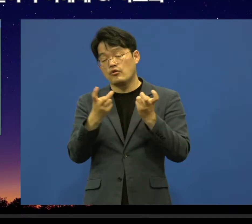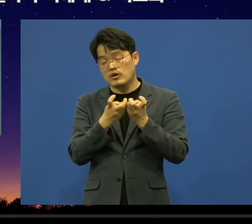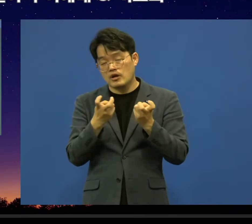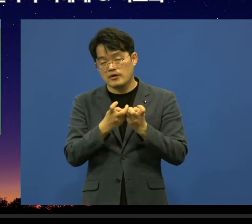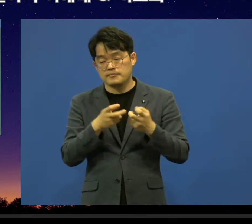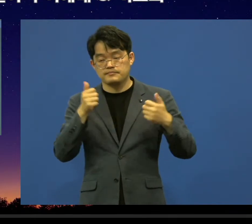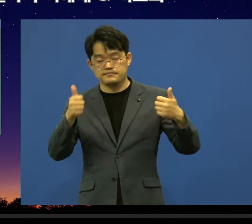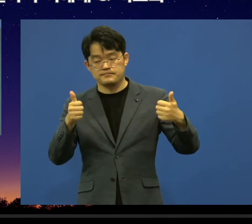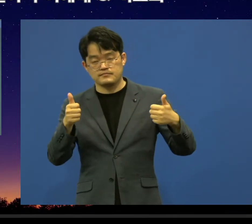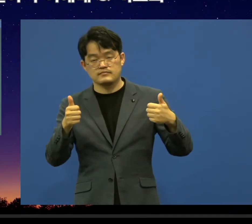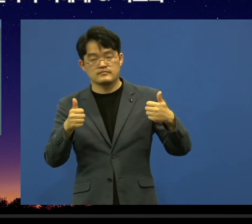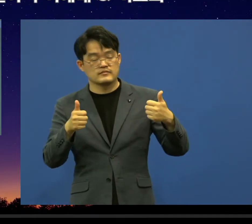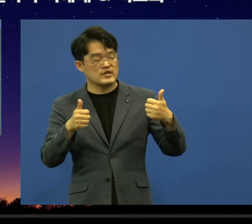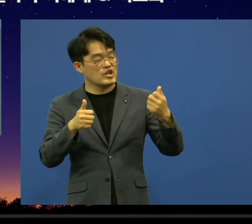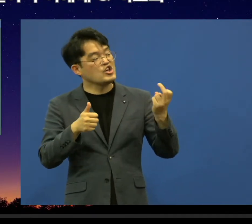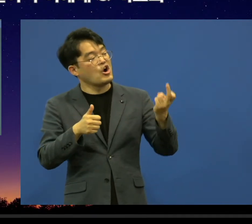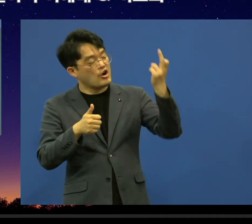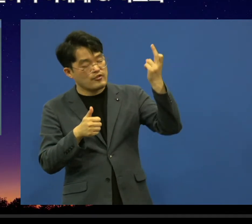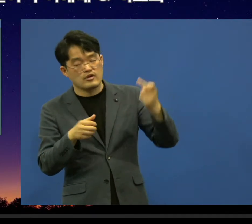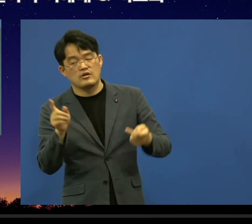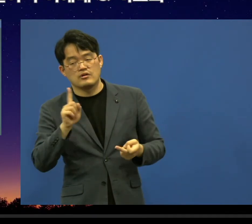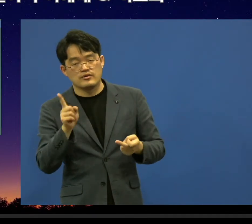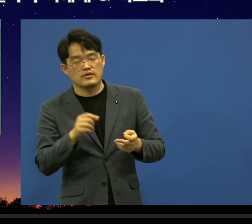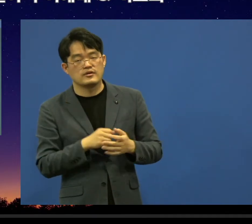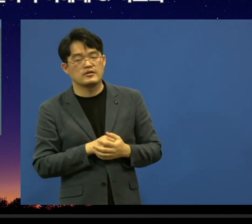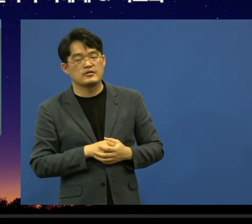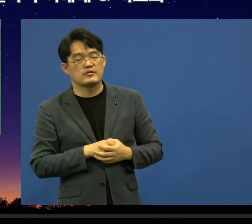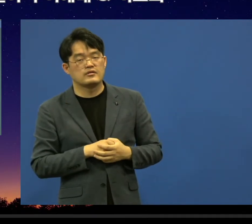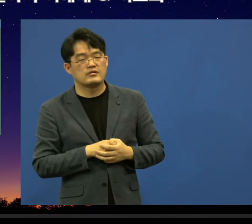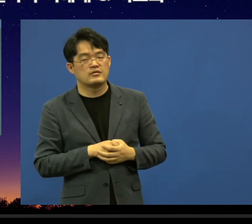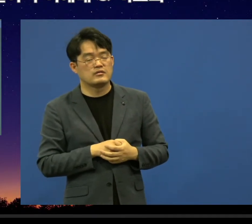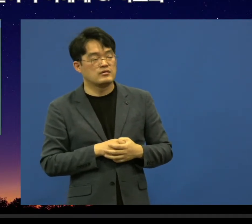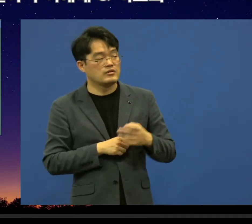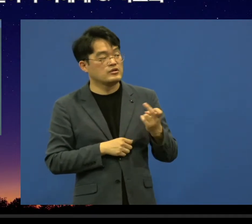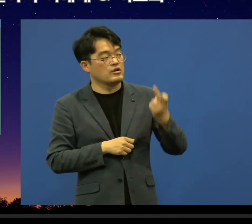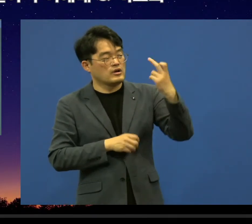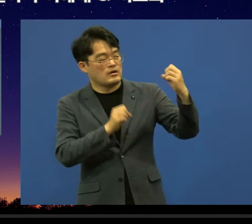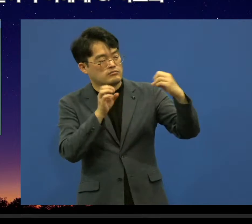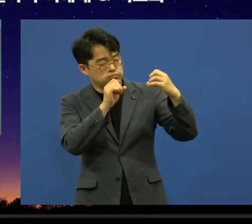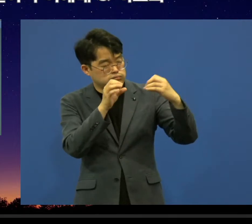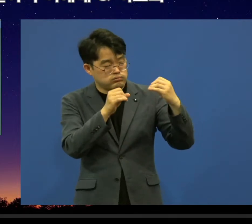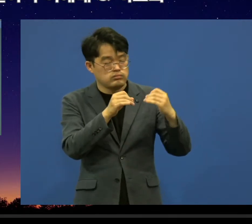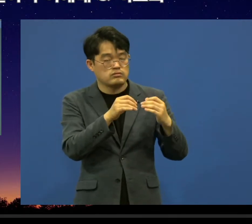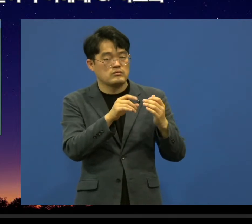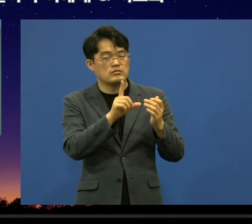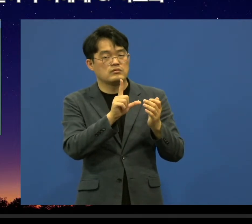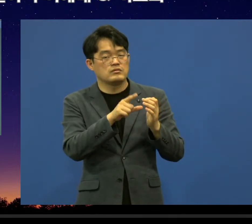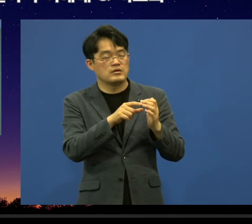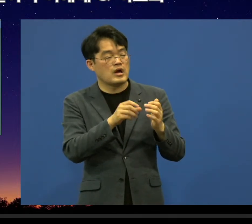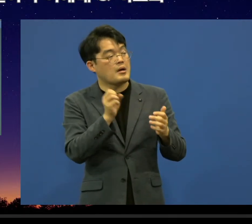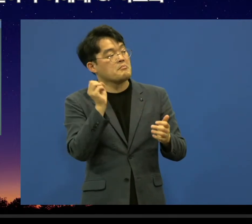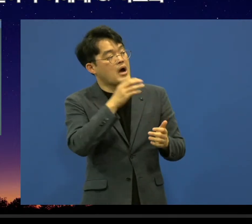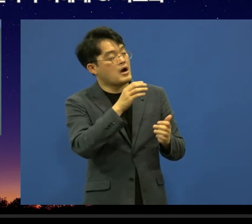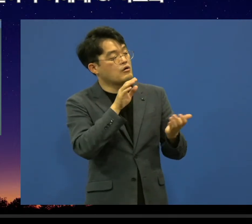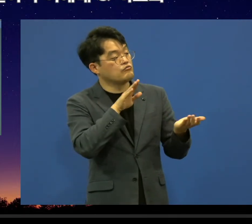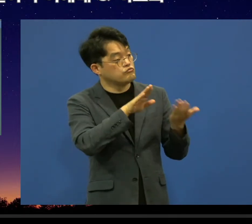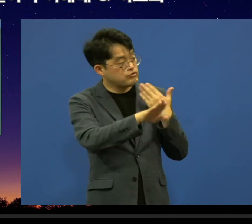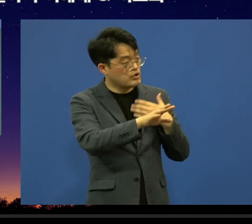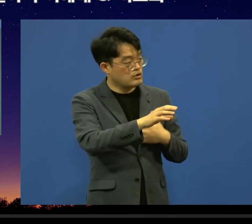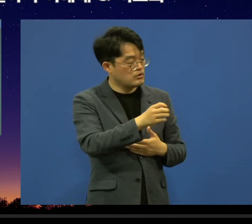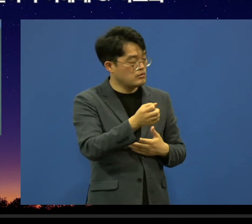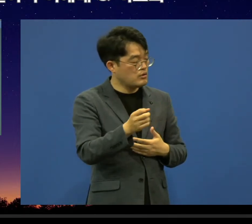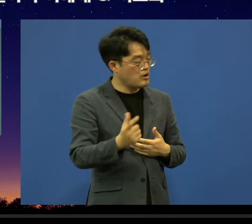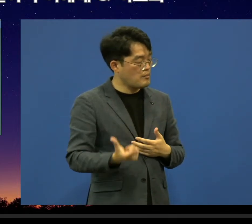그는 엘리압에게 시간을 여러분 낭비하고 있지 않아요. 엘리압과 몇 마디 한 뒤 바로